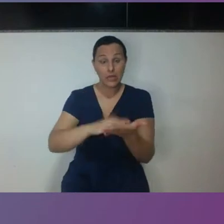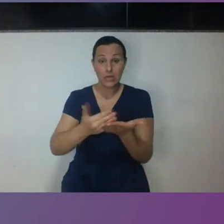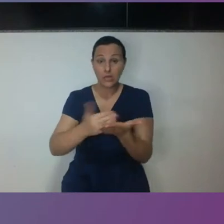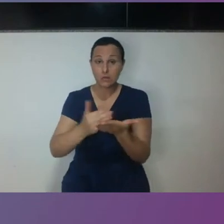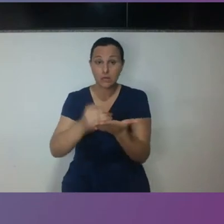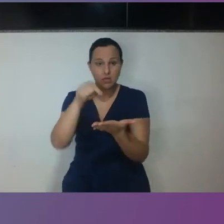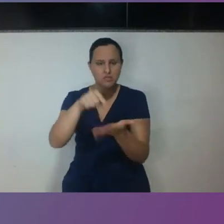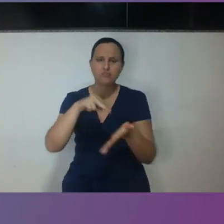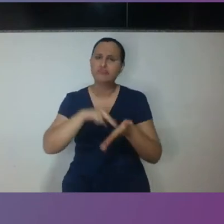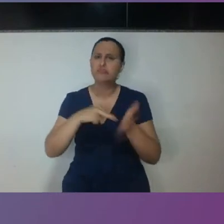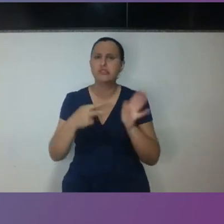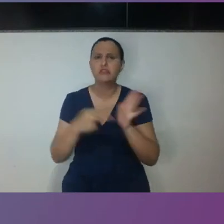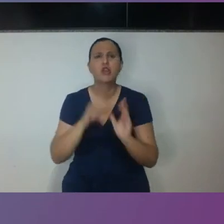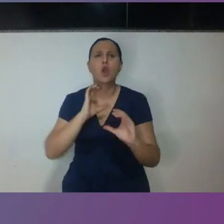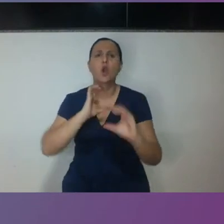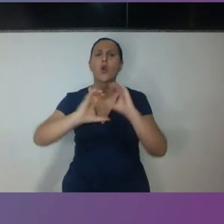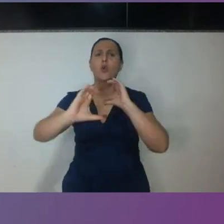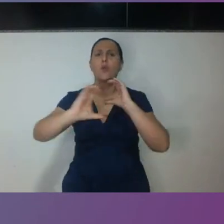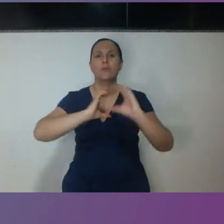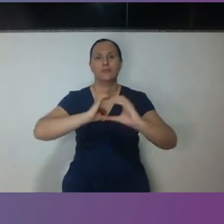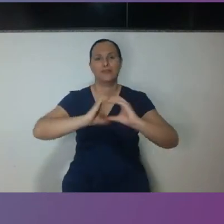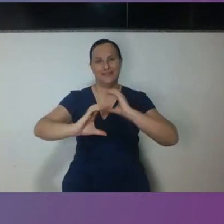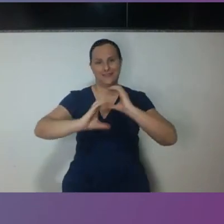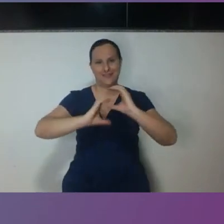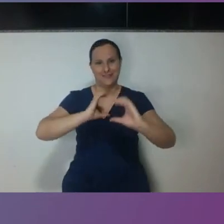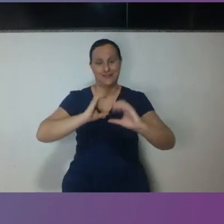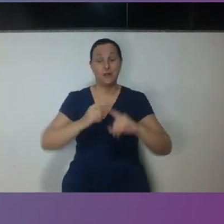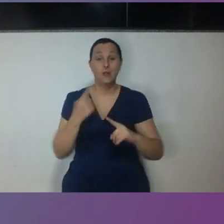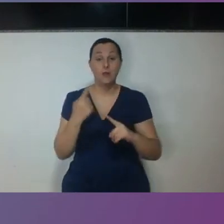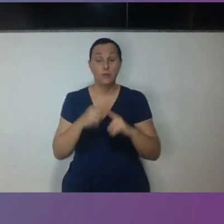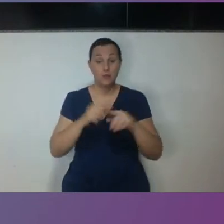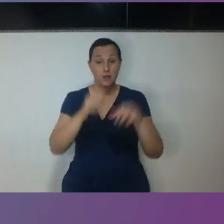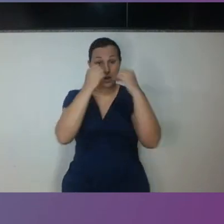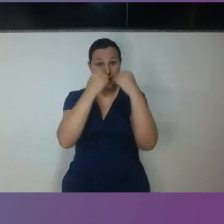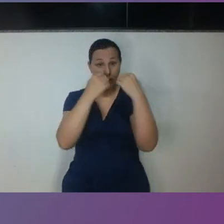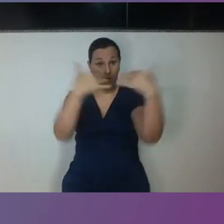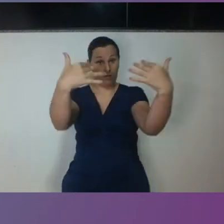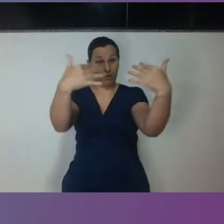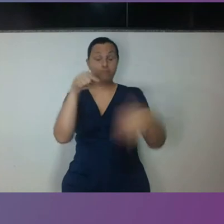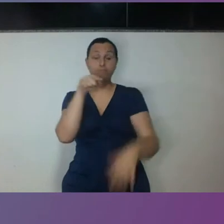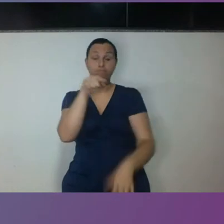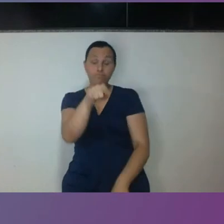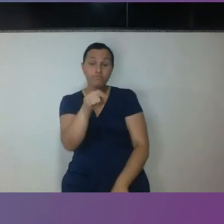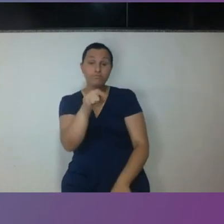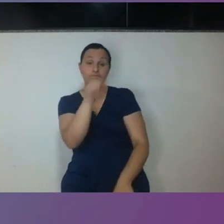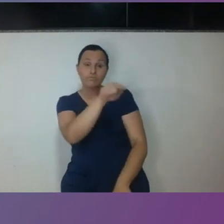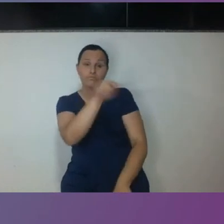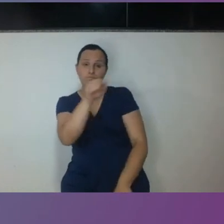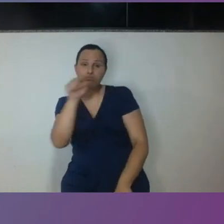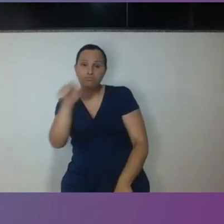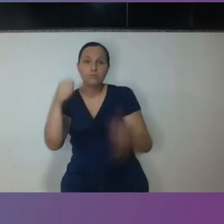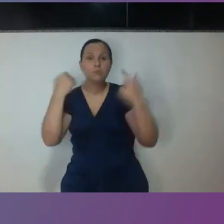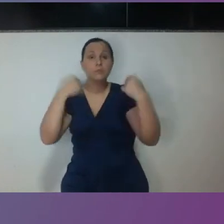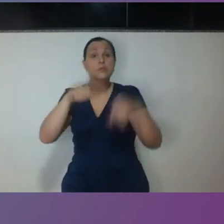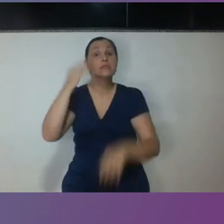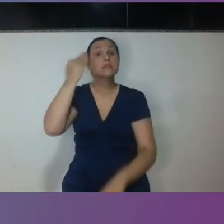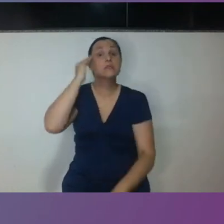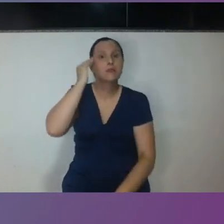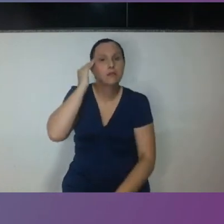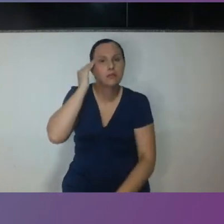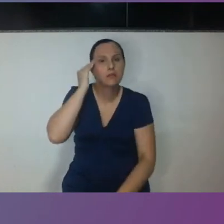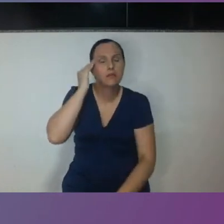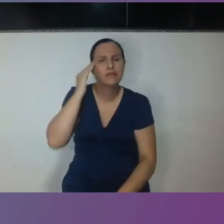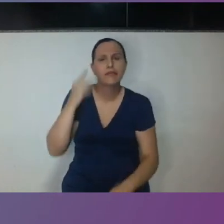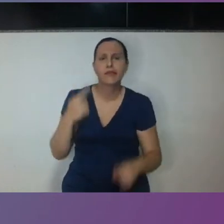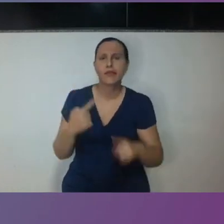seja, o destinatário da interpretação, ele precisa entender. Então, não adianta eu interpretar